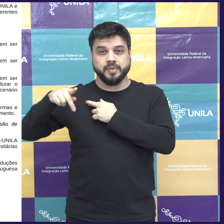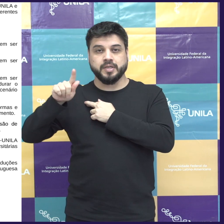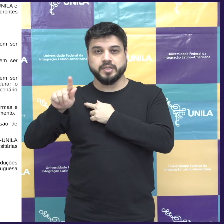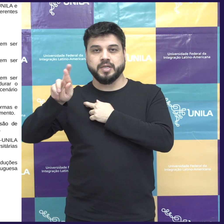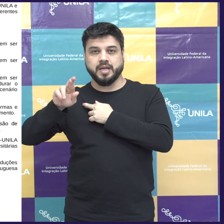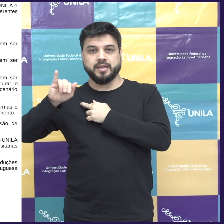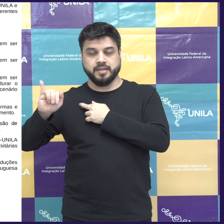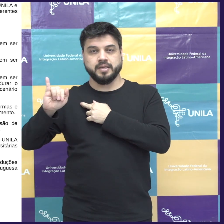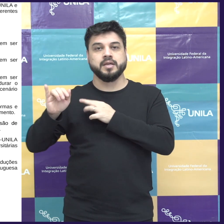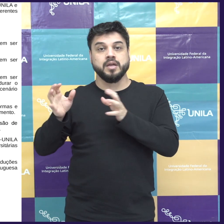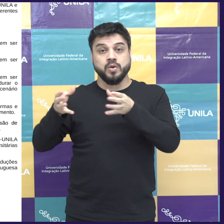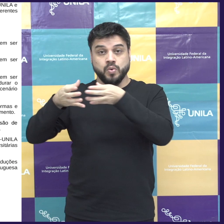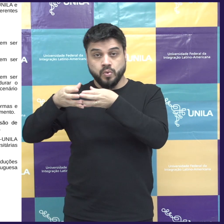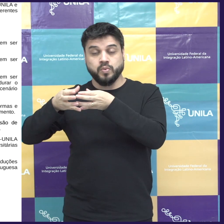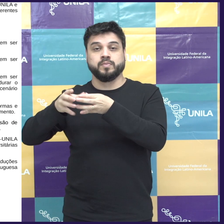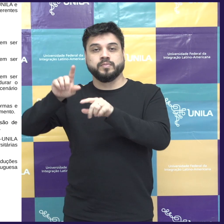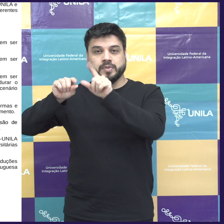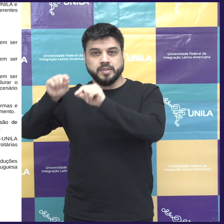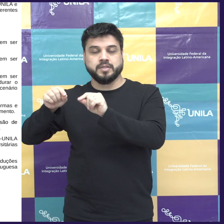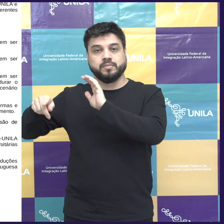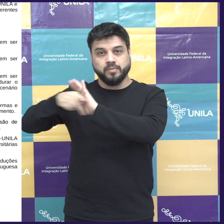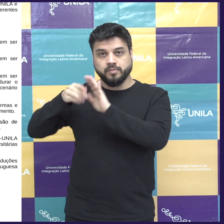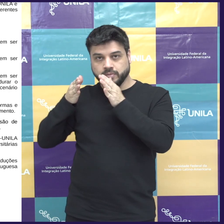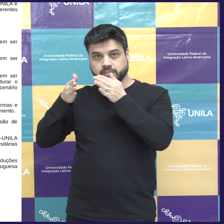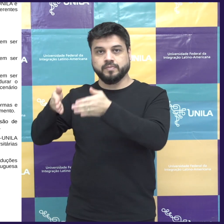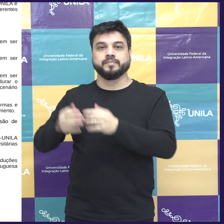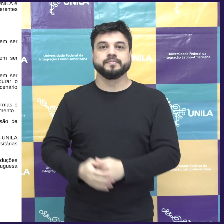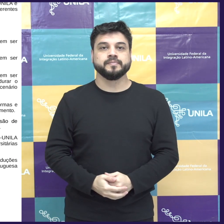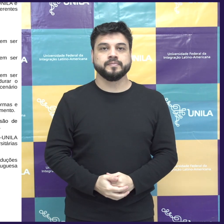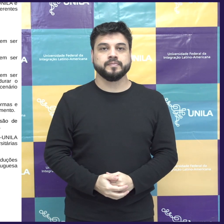de seleção instituída para esta finalidade.